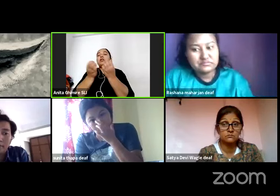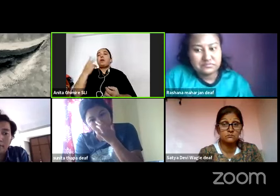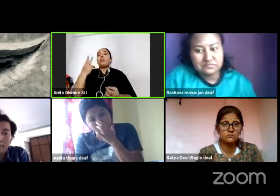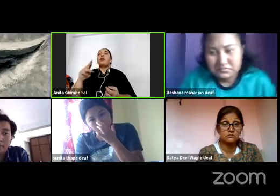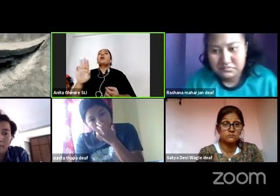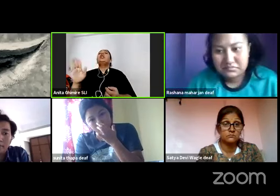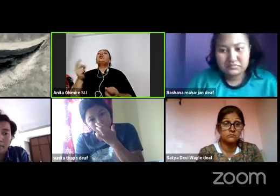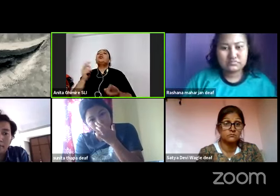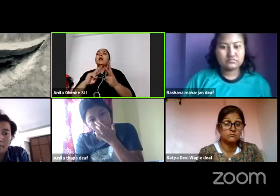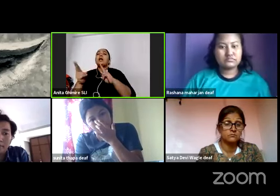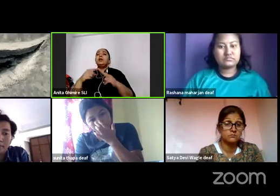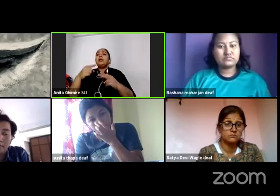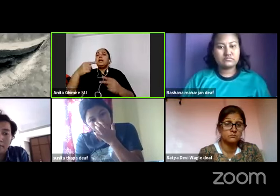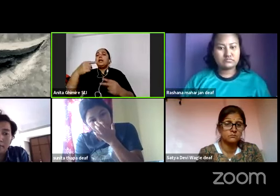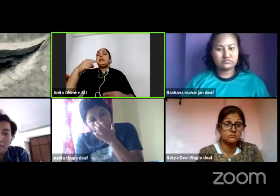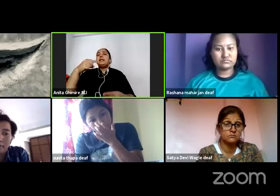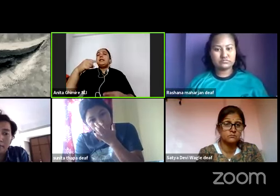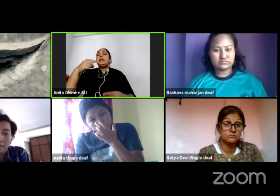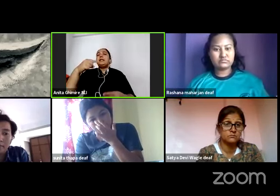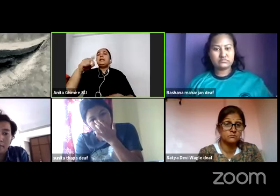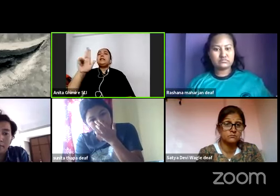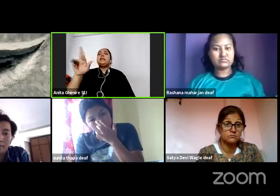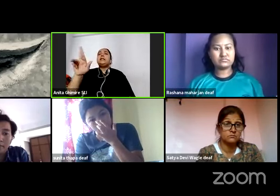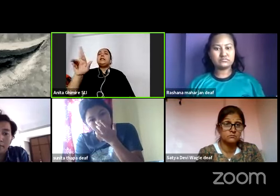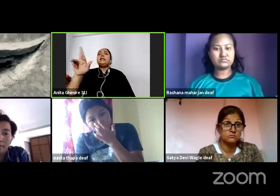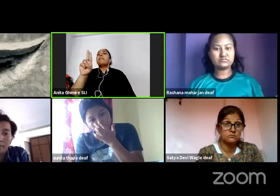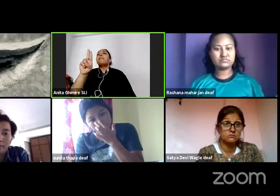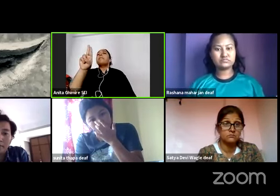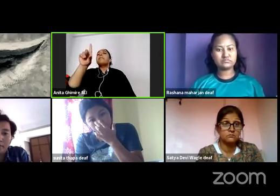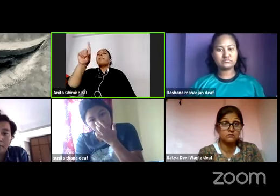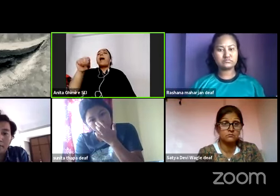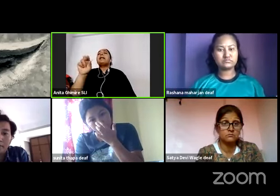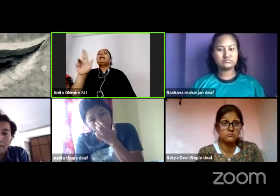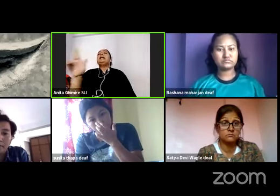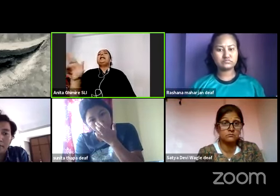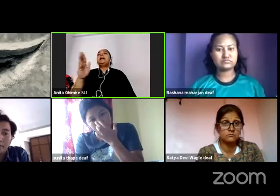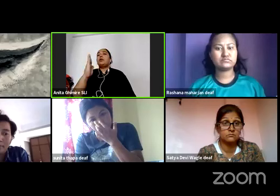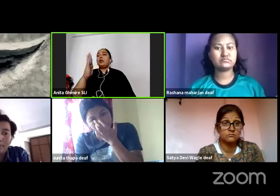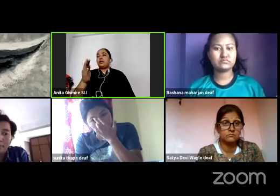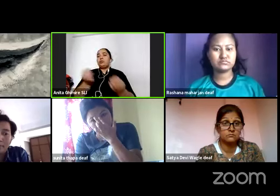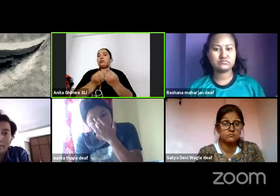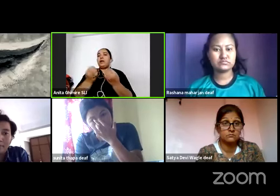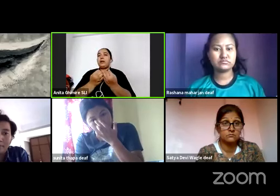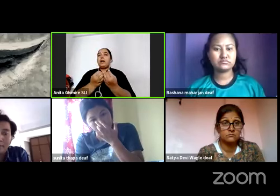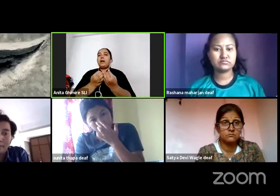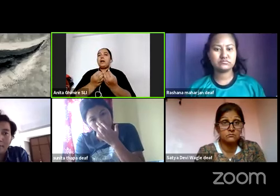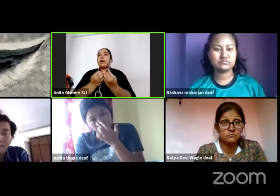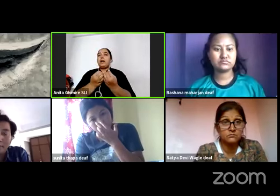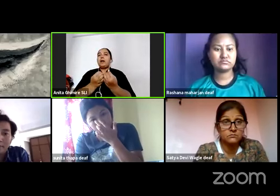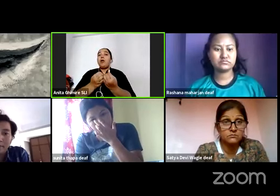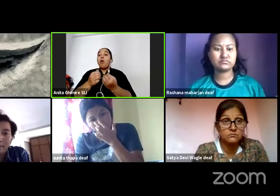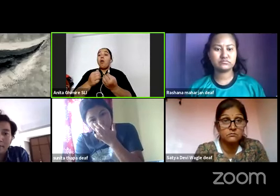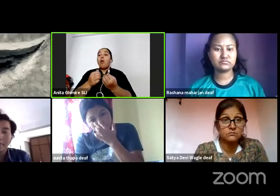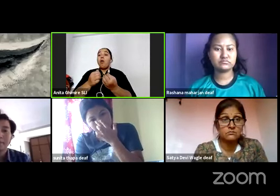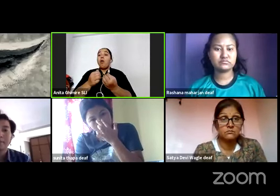चाहिँ म अलि अग्री गर्दिनँ. हामीसँग यो डिस्कोर्स चाहिँ अब वाट नेक्स्ट भनेर जान्ने उपाय नै छैन. यो डिस्कसलाई त